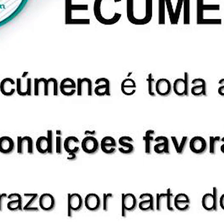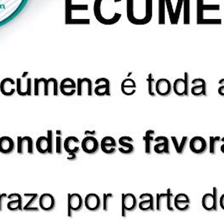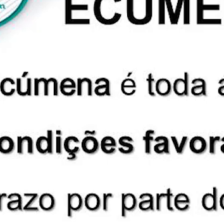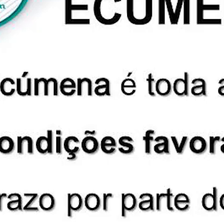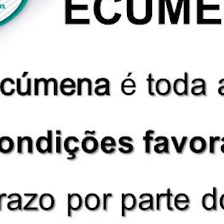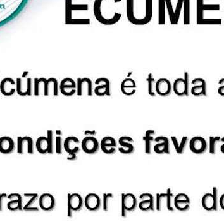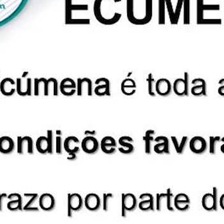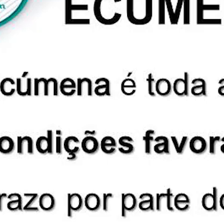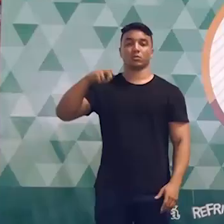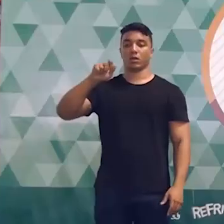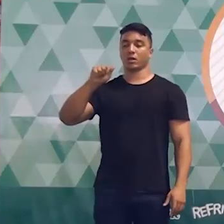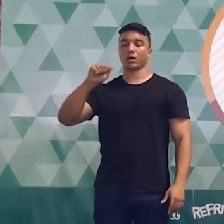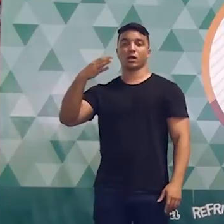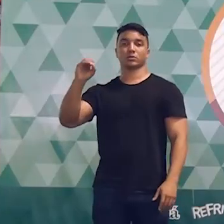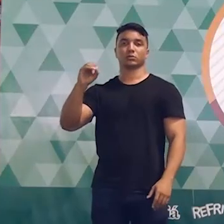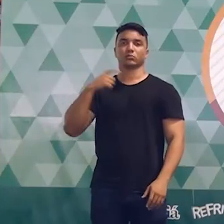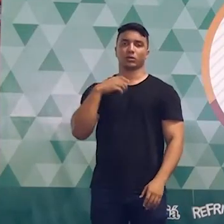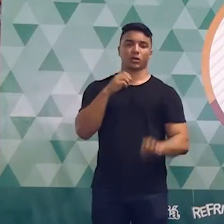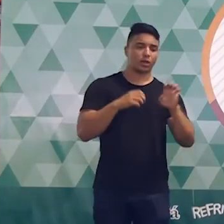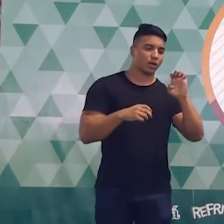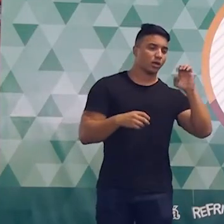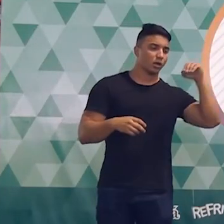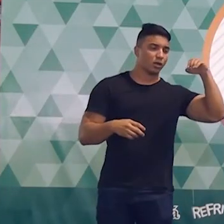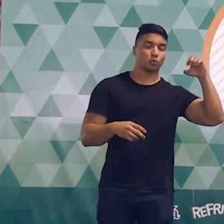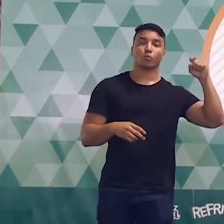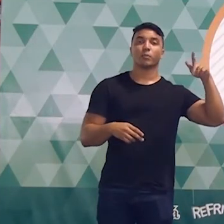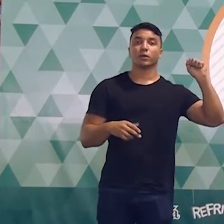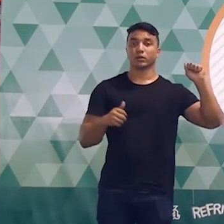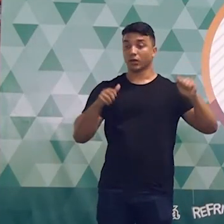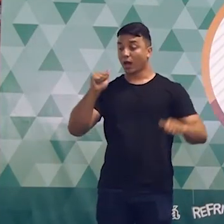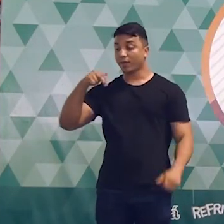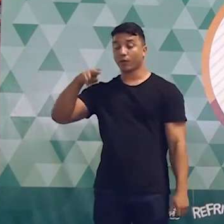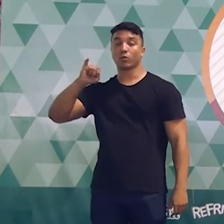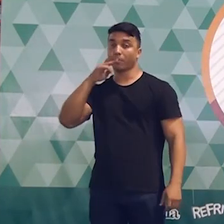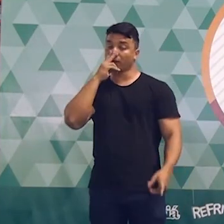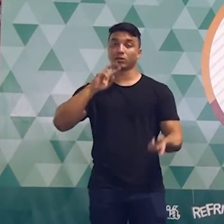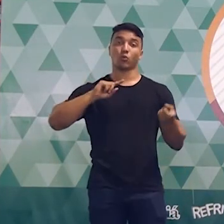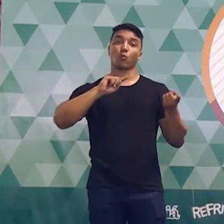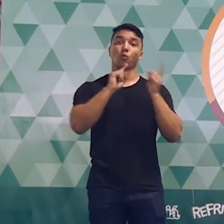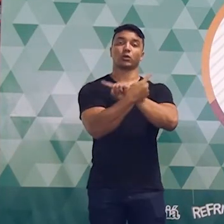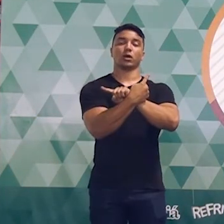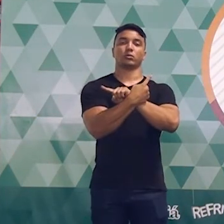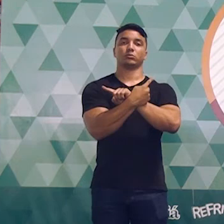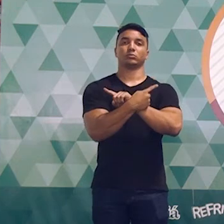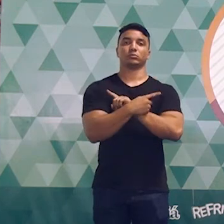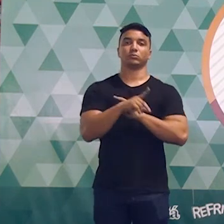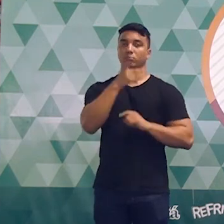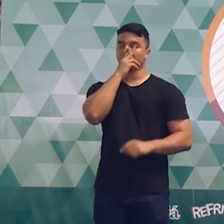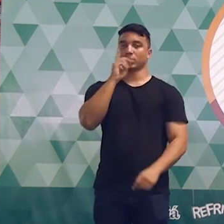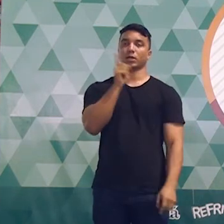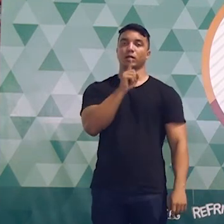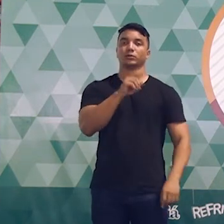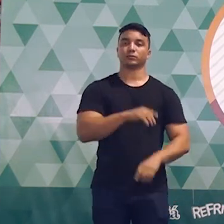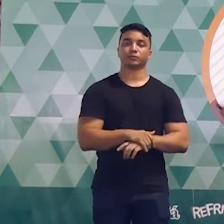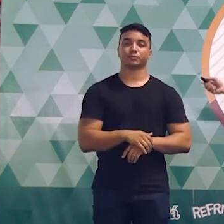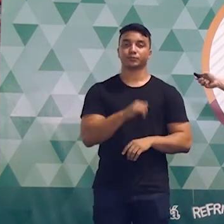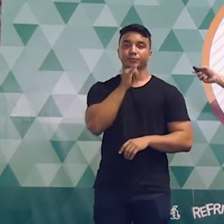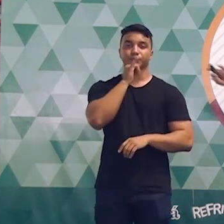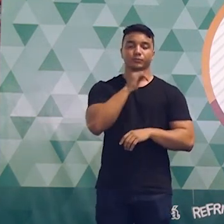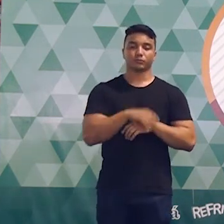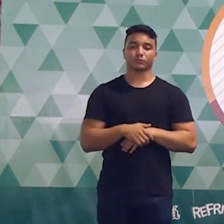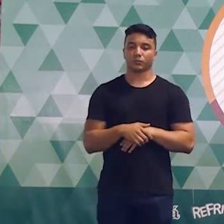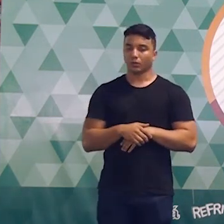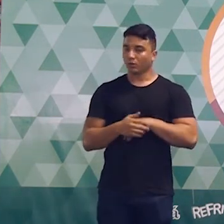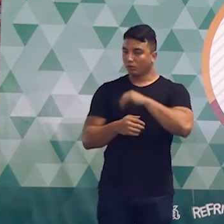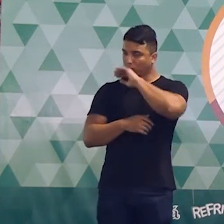negando. O que quer que ecúmena seja, anecúmena é o contrário. É a negação, tá certo? Então vamos começar